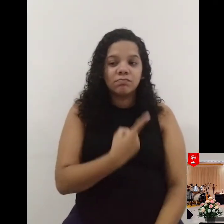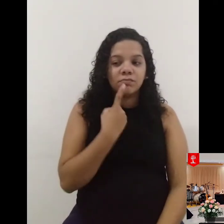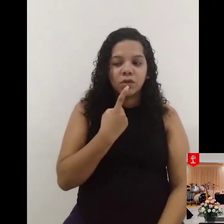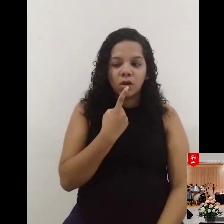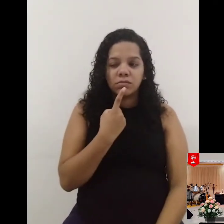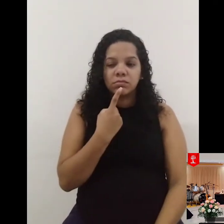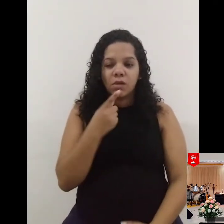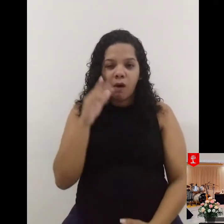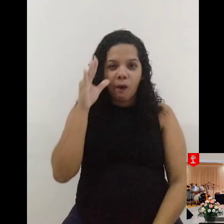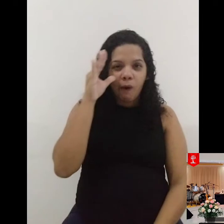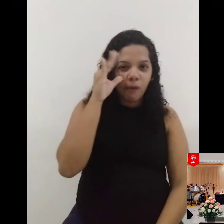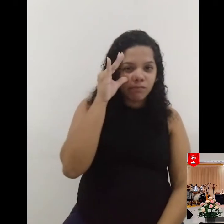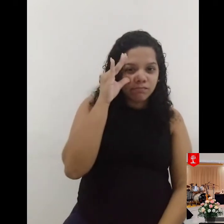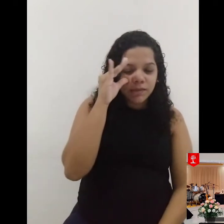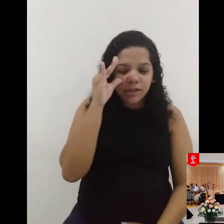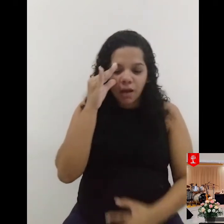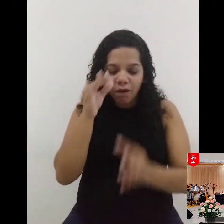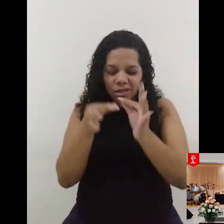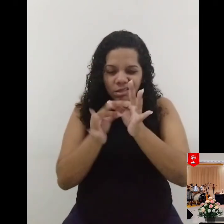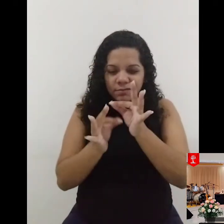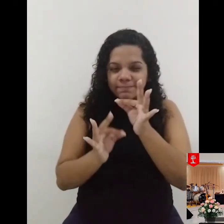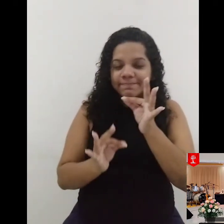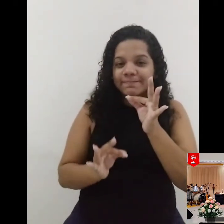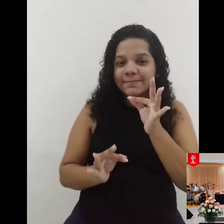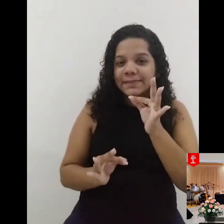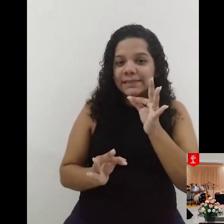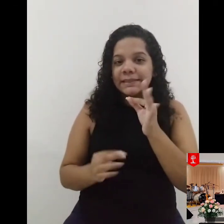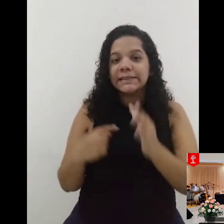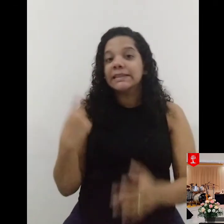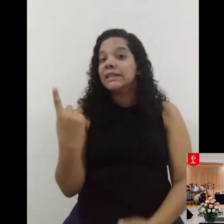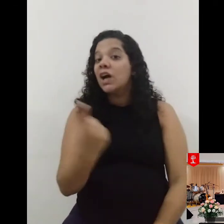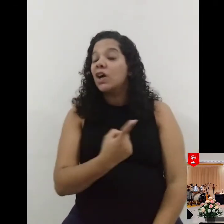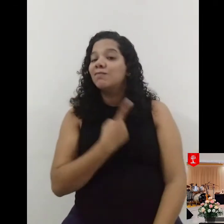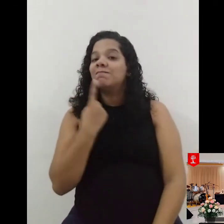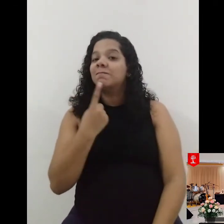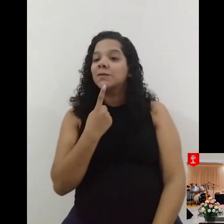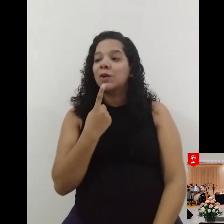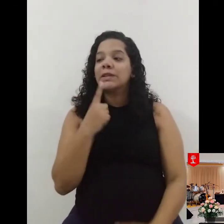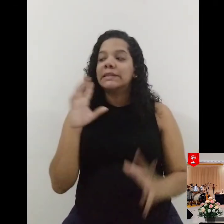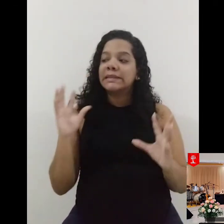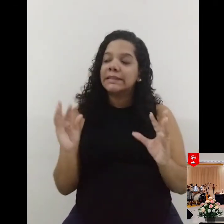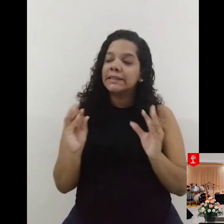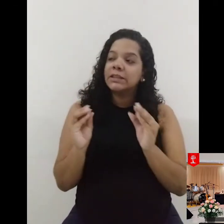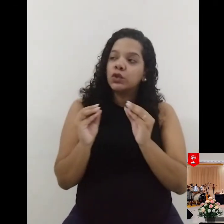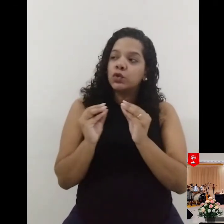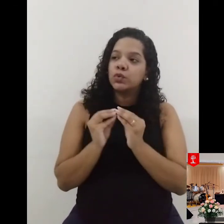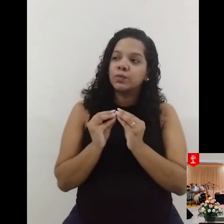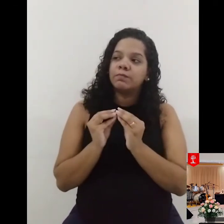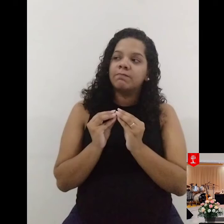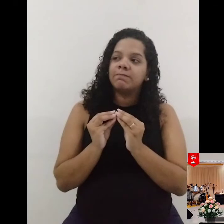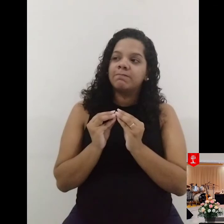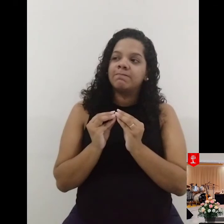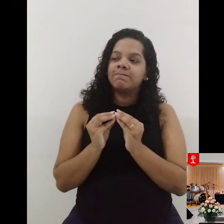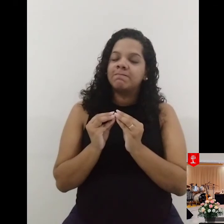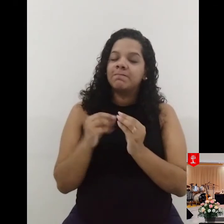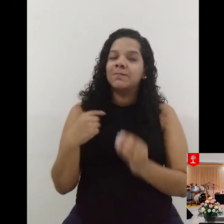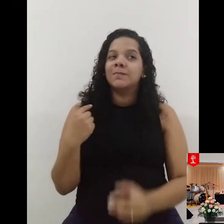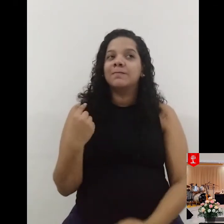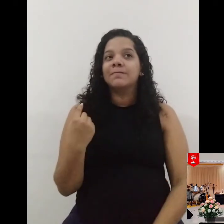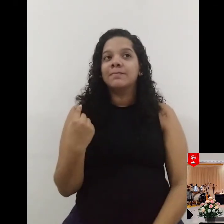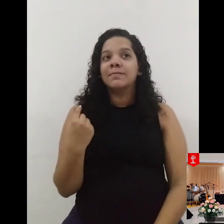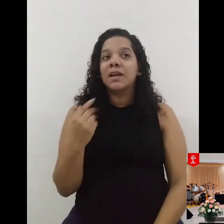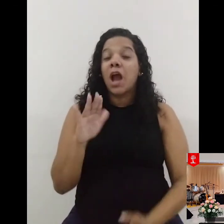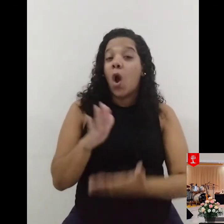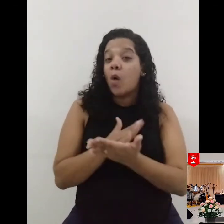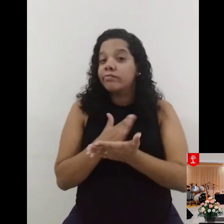ele? Se nós aprofundarmos as nossas avaliações sobre as nossas ações, será que em muitos momentos